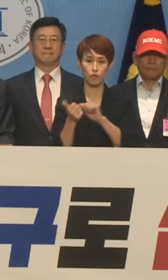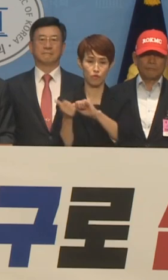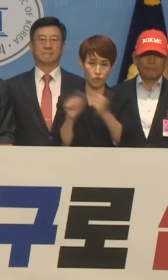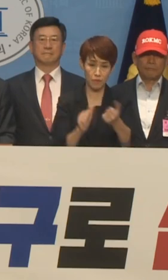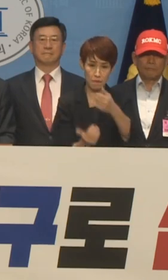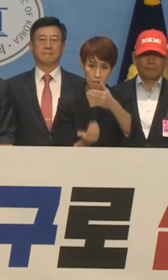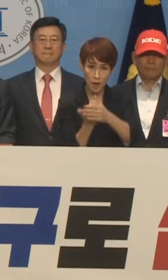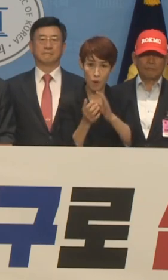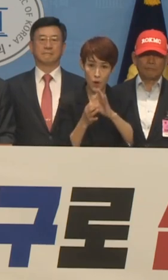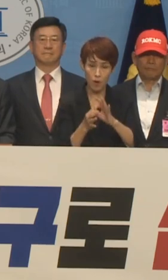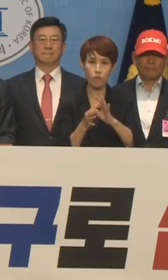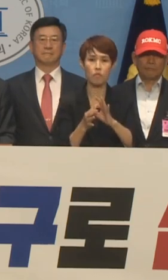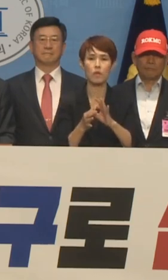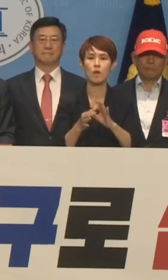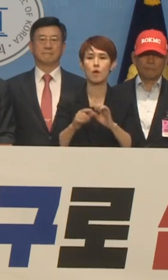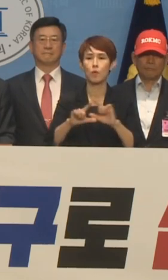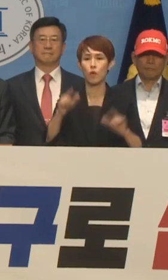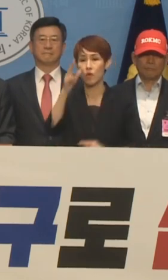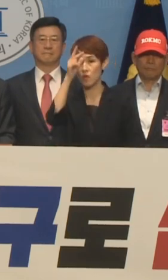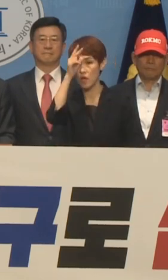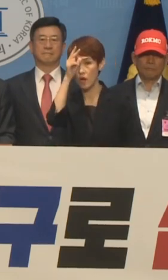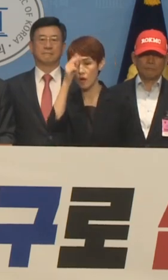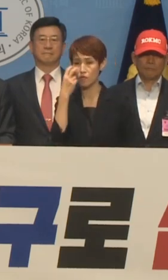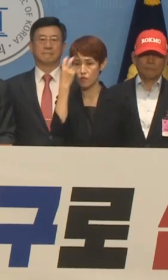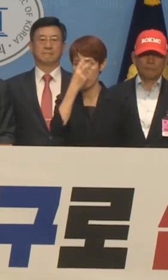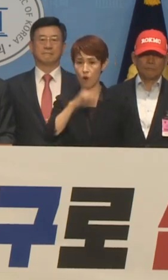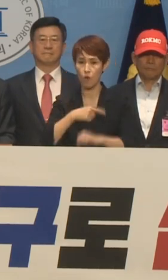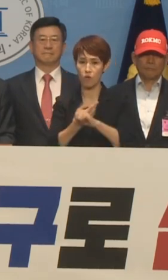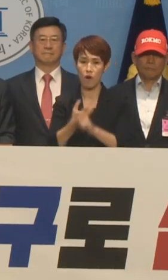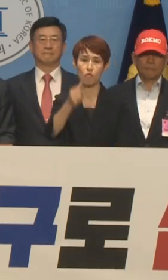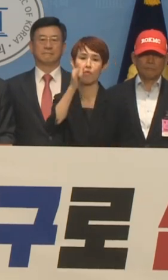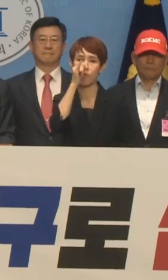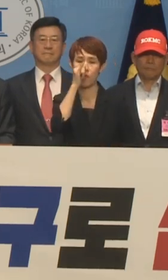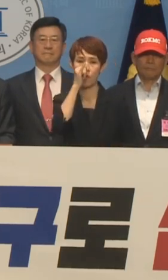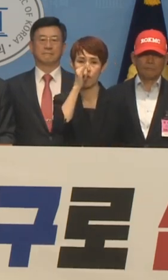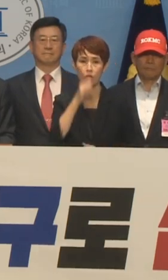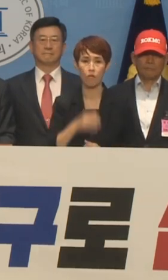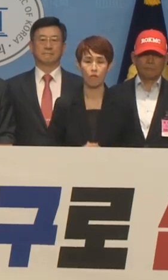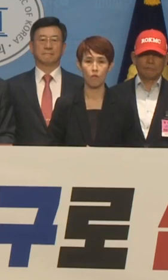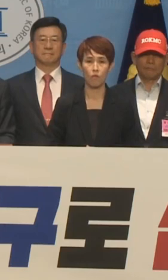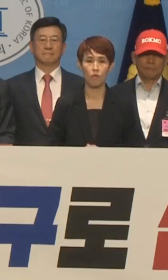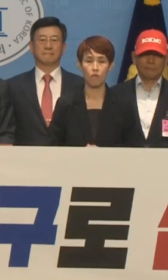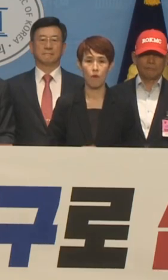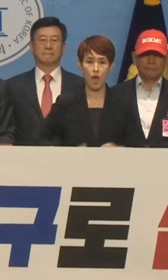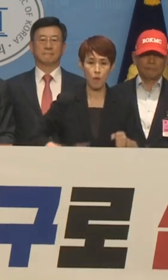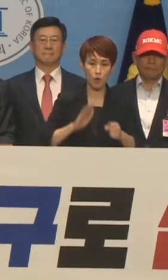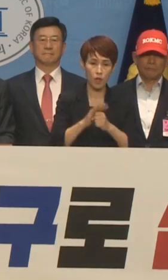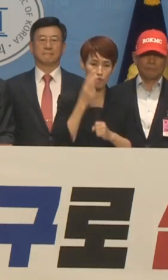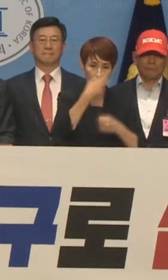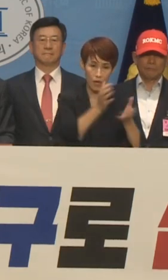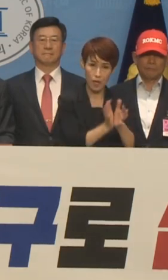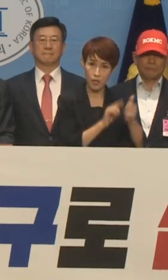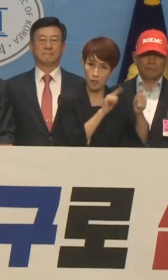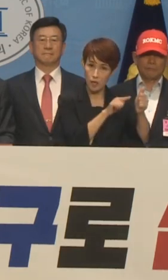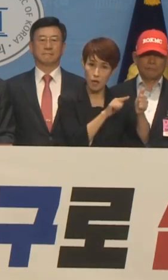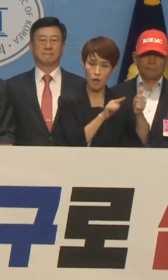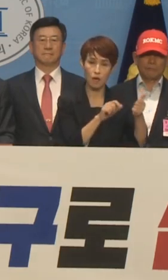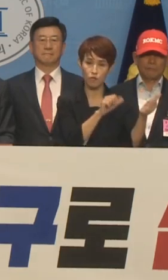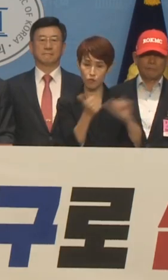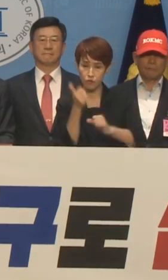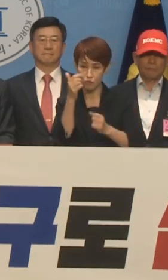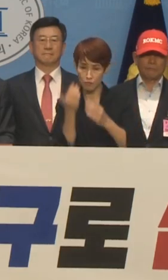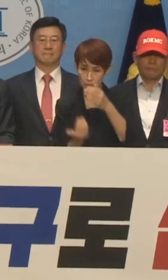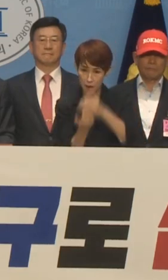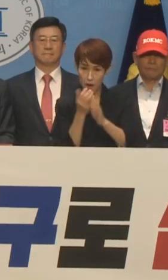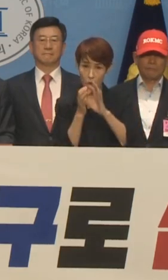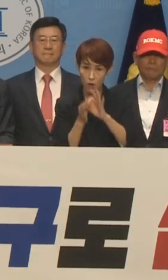대해서는 민간 경찰이 수사권을 갖도록 했다. 따라서 해병대 수사단장에게는 사망 사건에